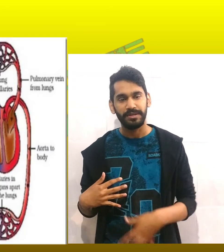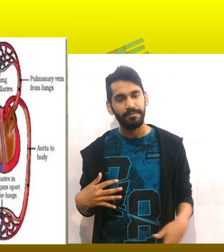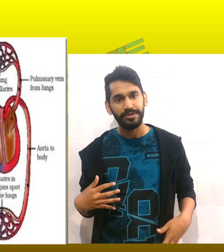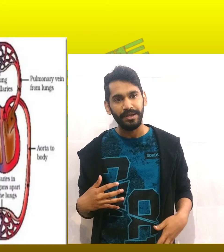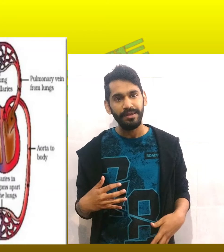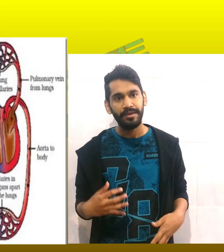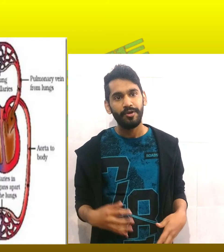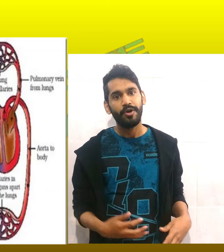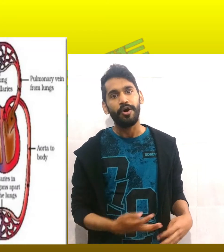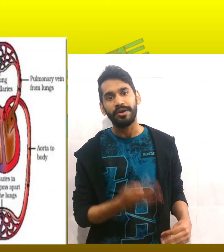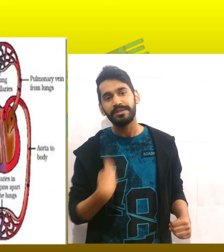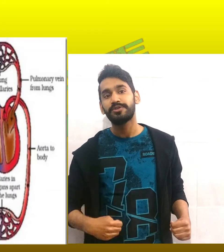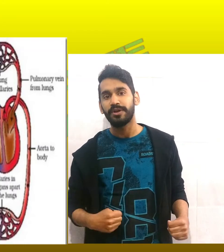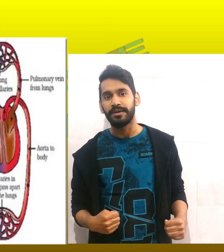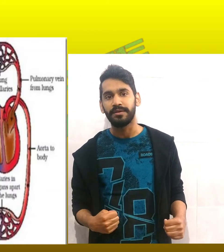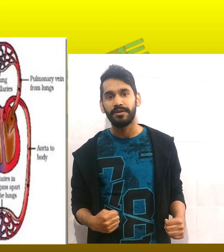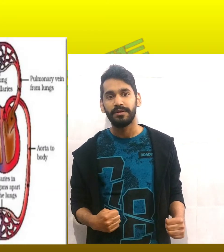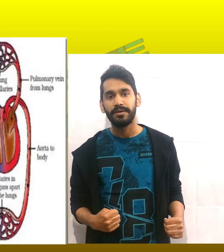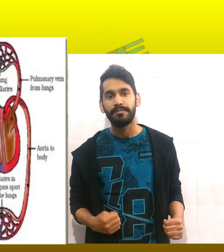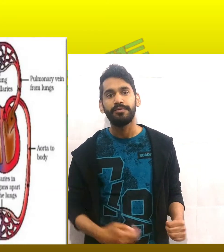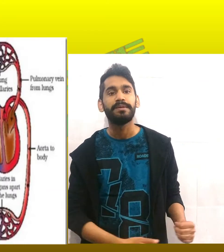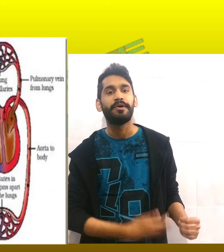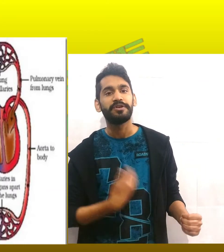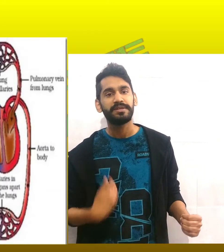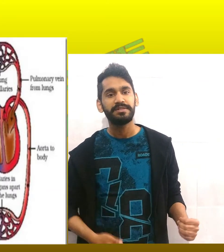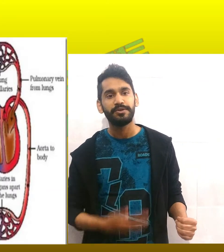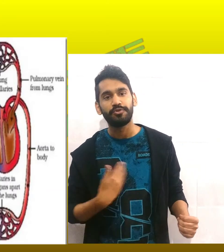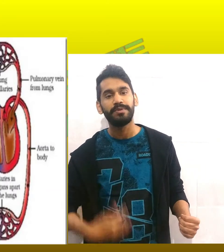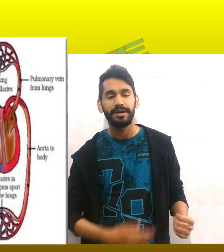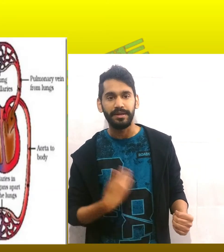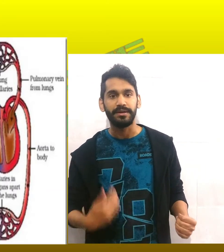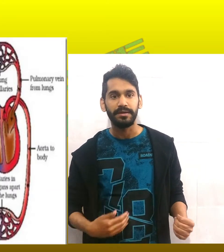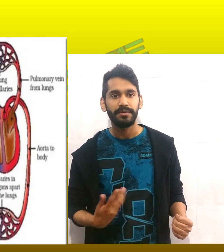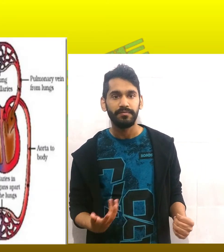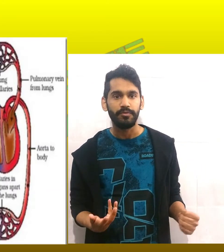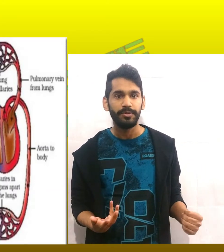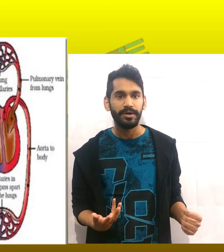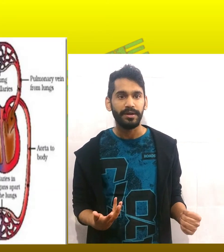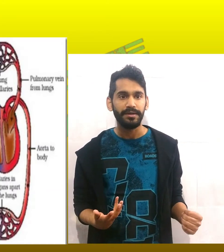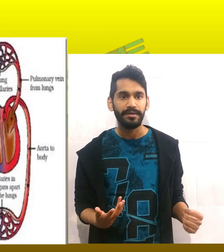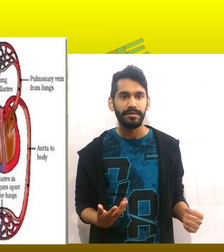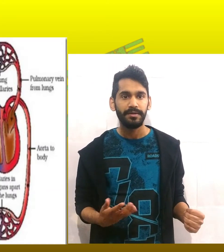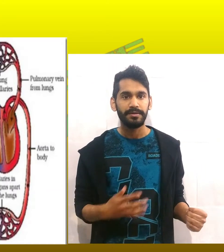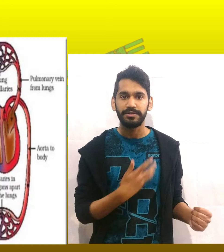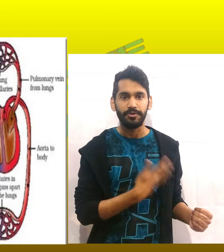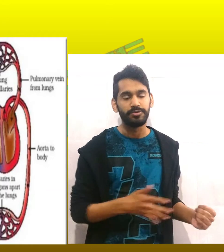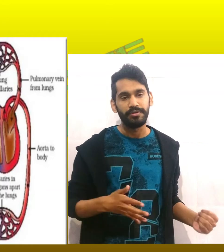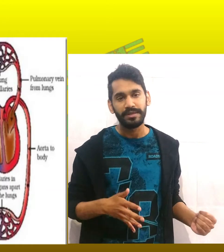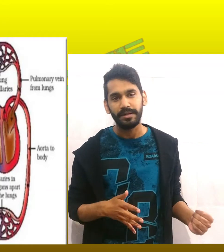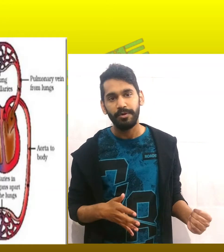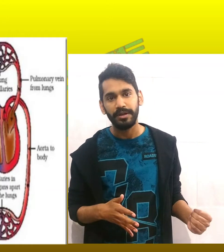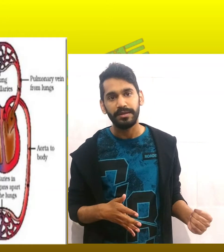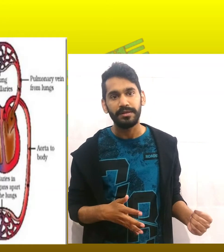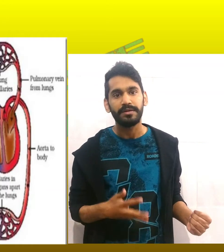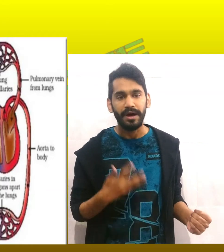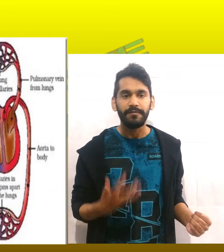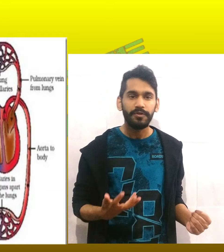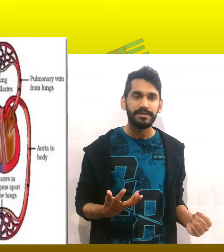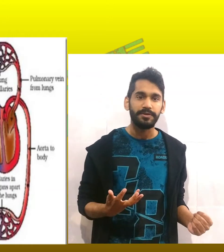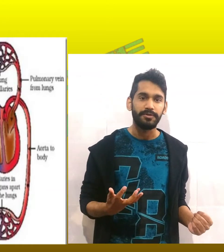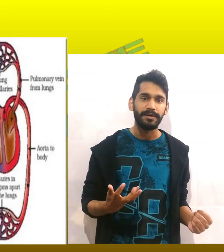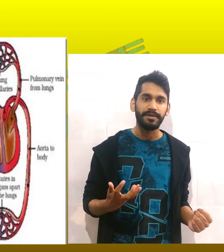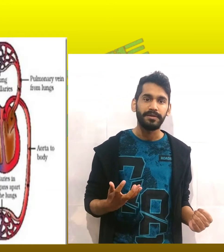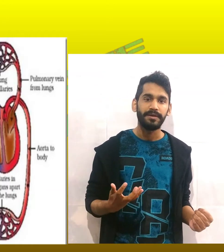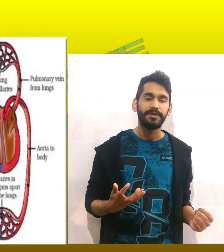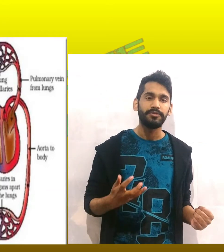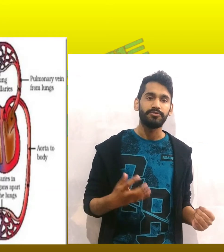बॉडी में ऑक्सीजन पहुंचाई और इस दौरान पूरी बॉडी से CO2 भी इकट्ठी करी। वो भी तो करना है ना, CO2 छोड़ नहीं देते ना बॉडी के अंदर, हार्मफुल